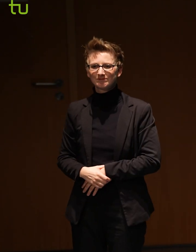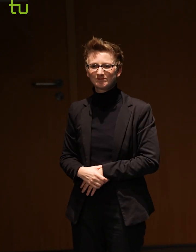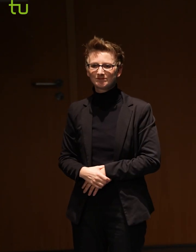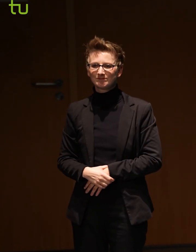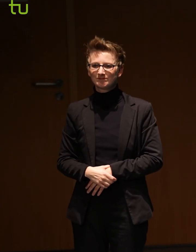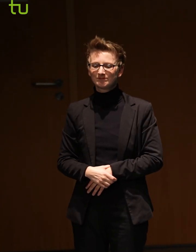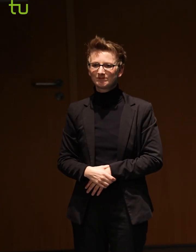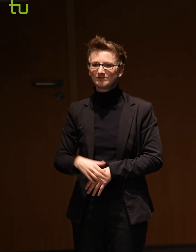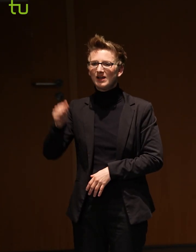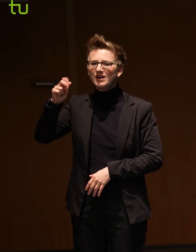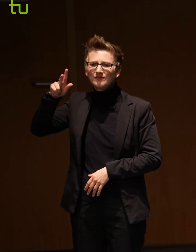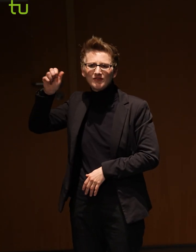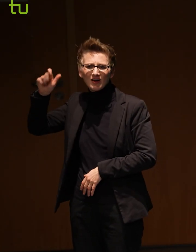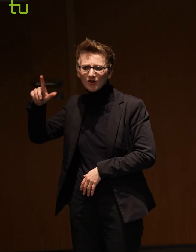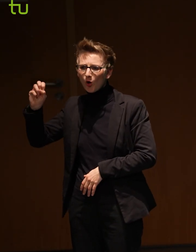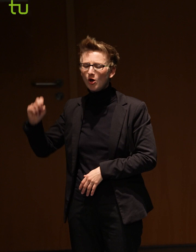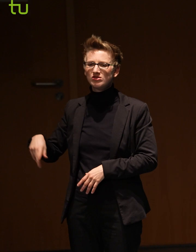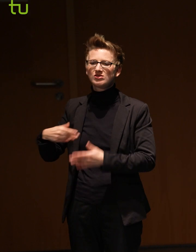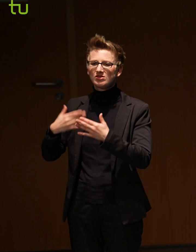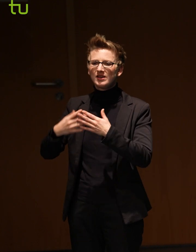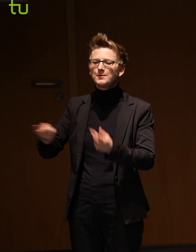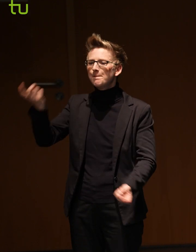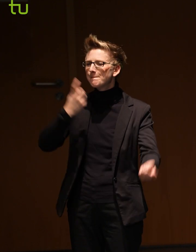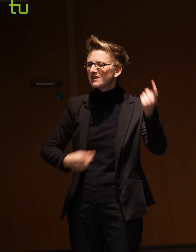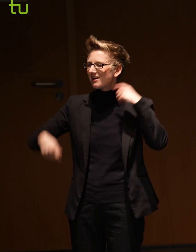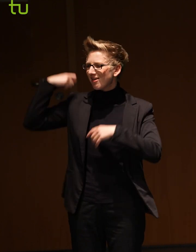Avalon, ein Migrantenfilm von Barry Levinson.